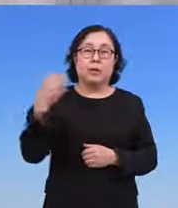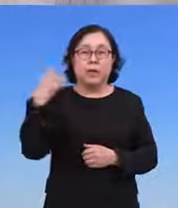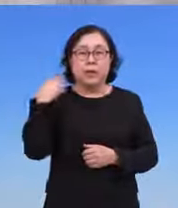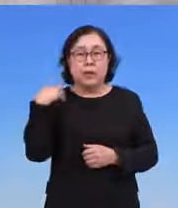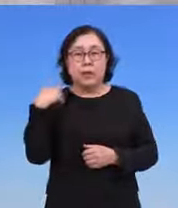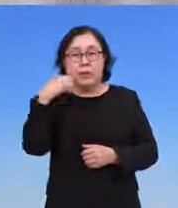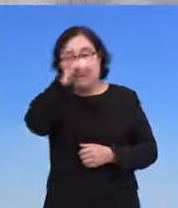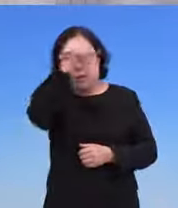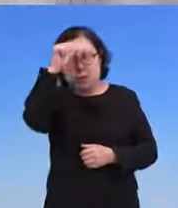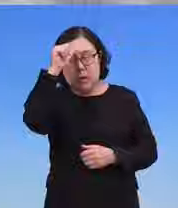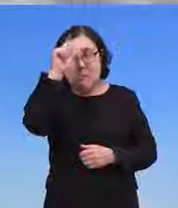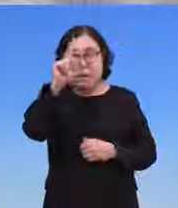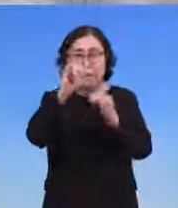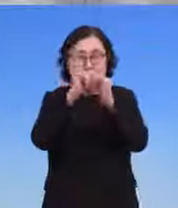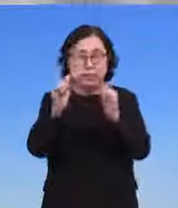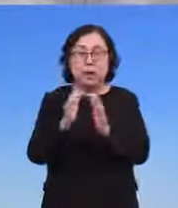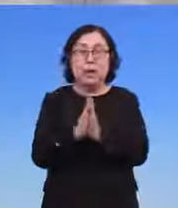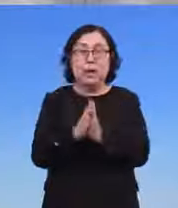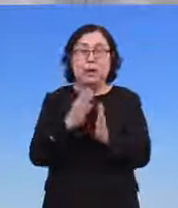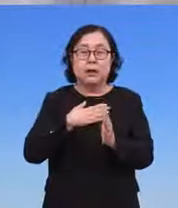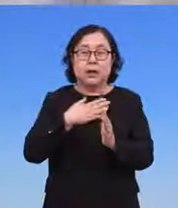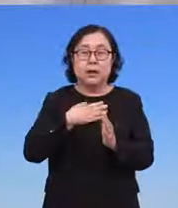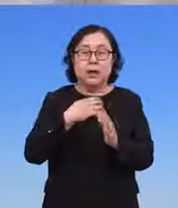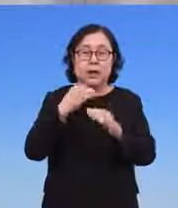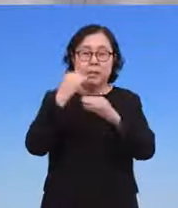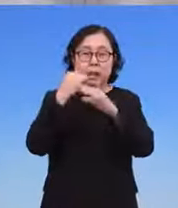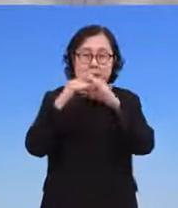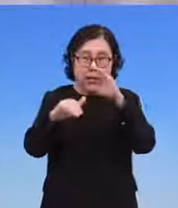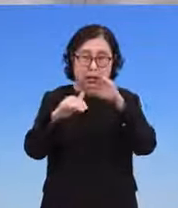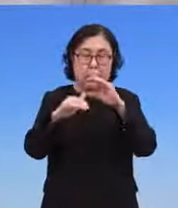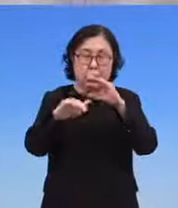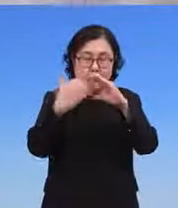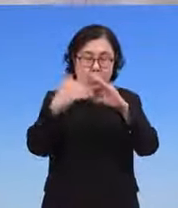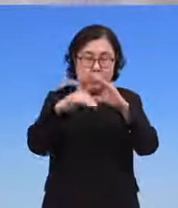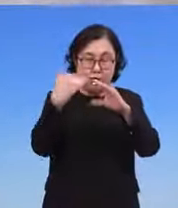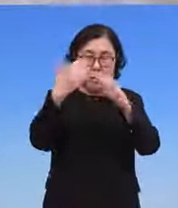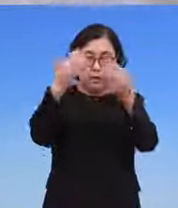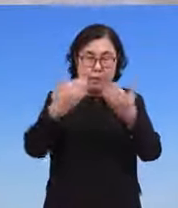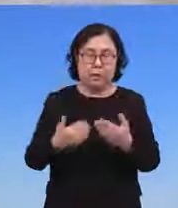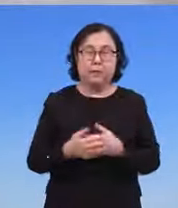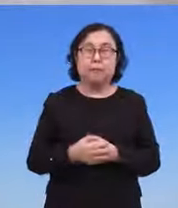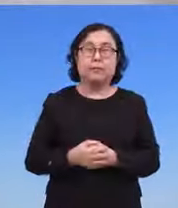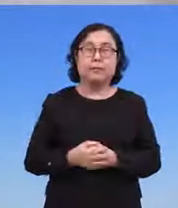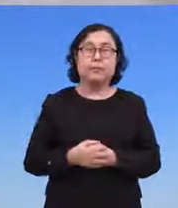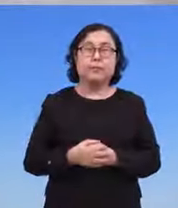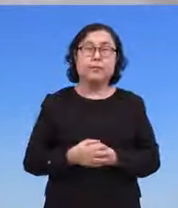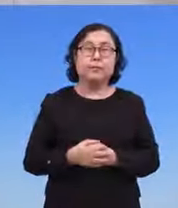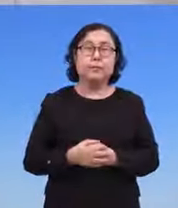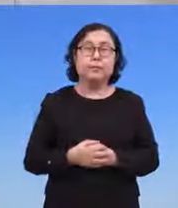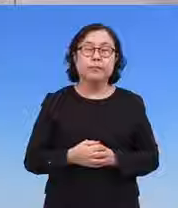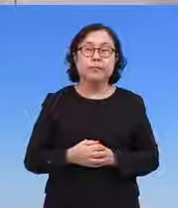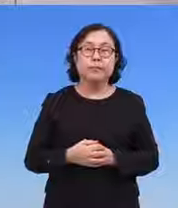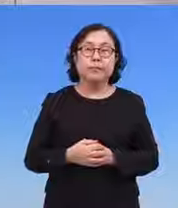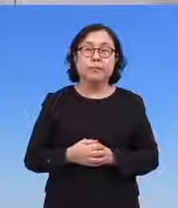우리 사역 장로님 한 분이 이제 이 내용을 다 들으시고 저에게 메일을 보내왔는데요.